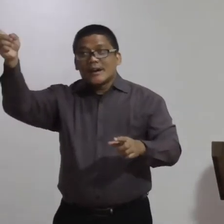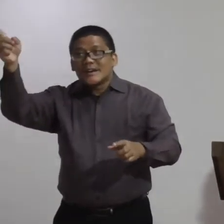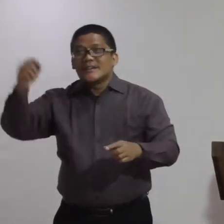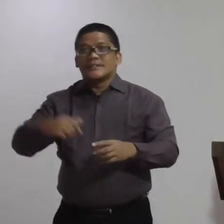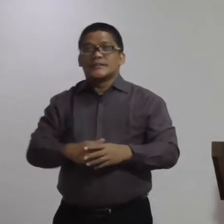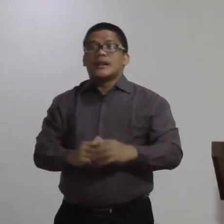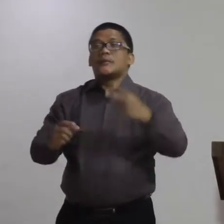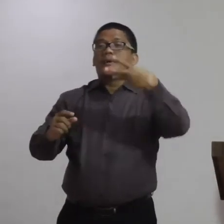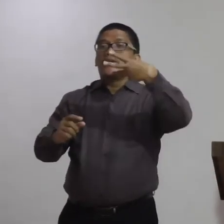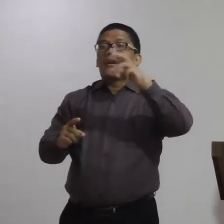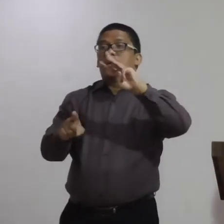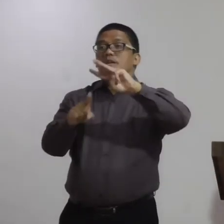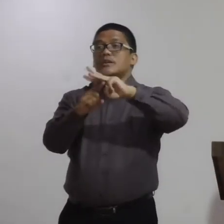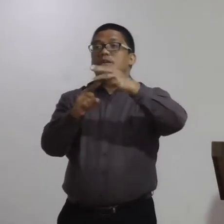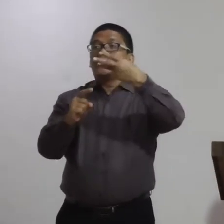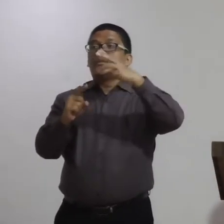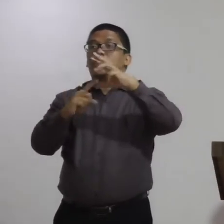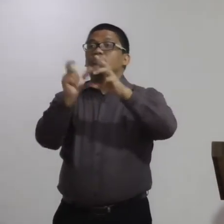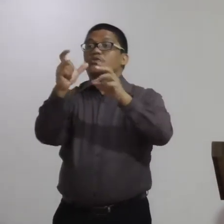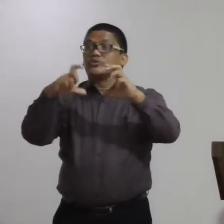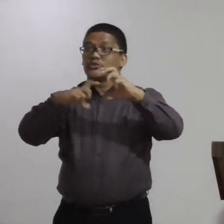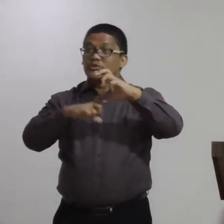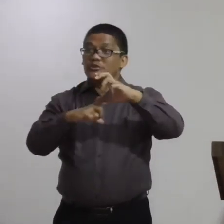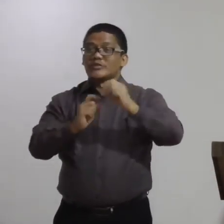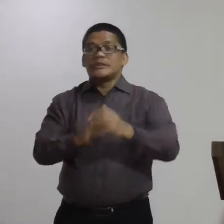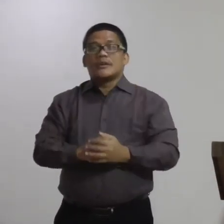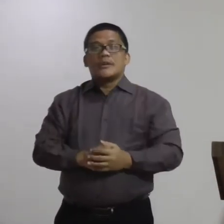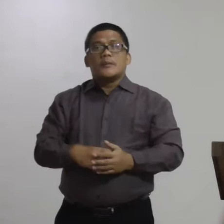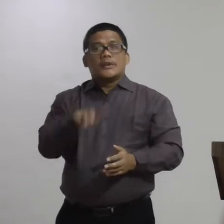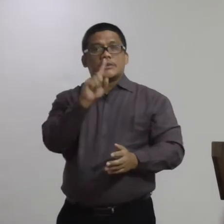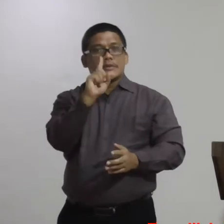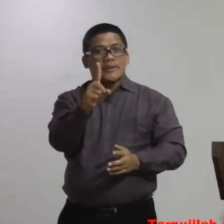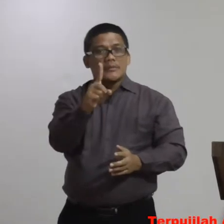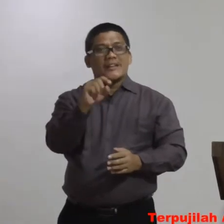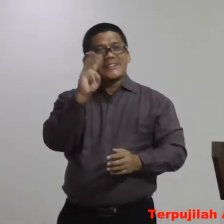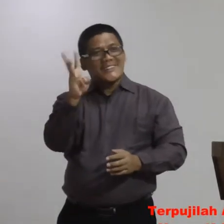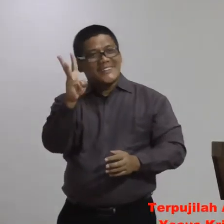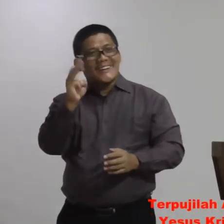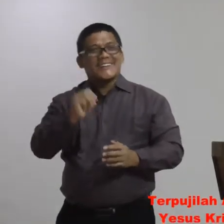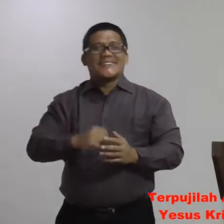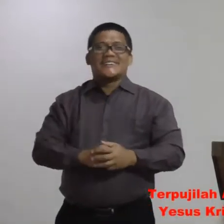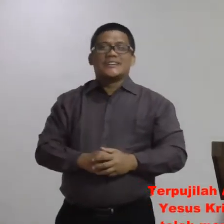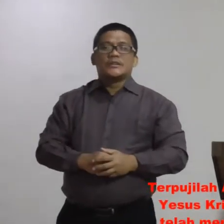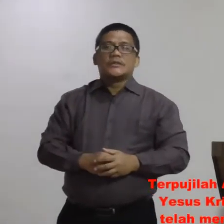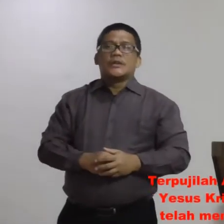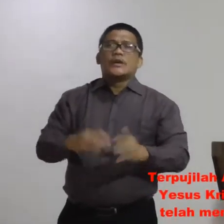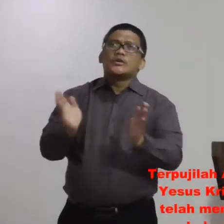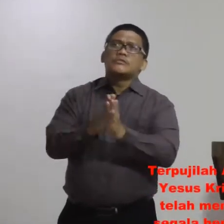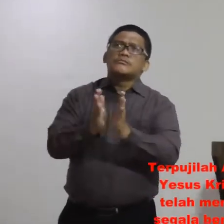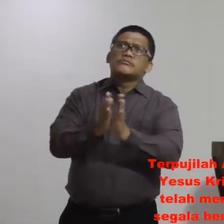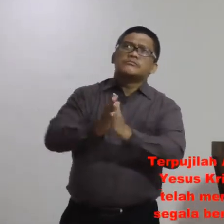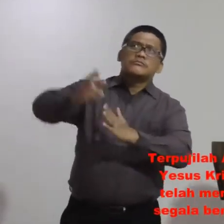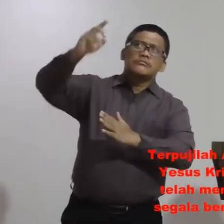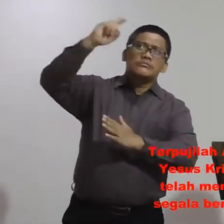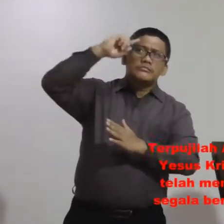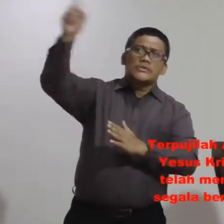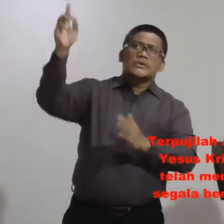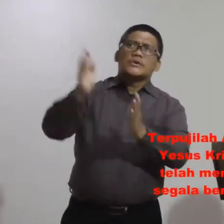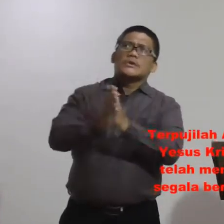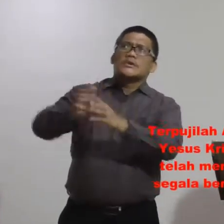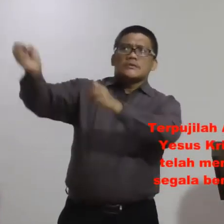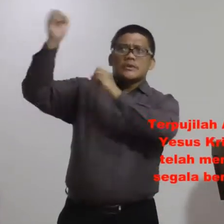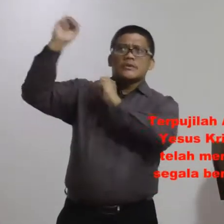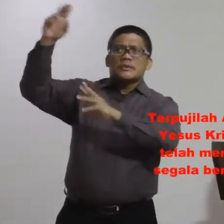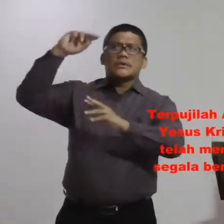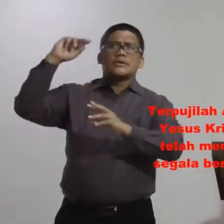di dalam Efesus pasal yang pertama ayat ketiga dikatakan, terpujilah Allah dan Bapa Tuhan kita